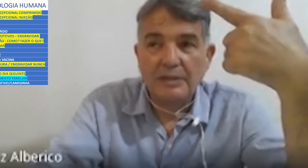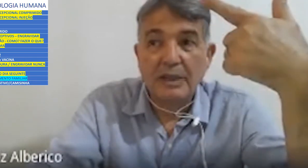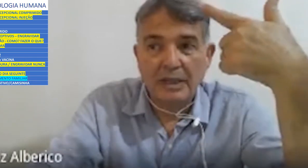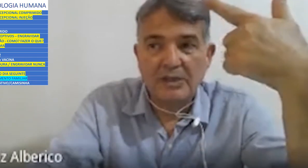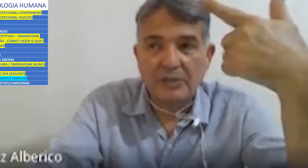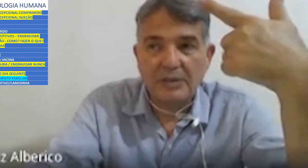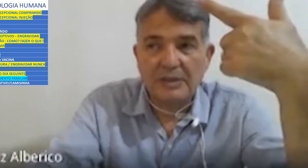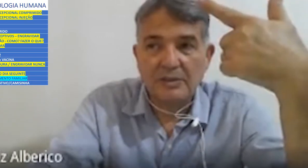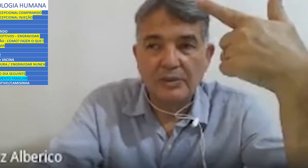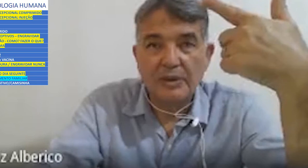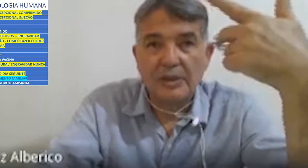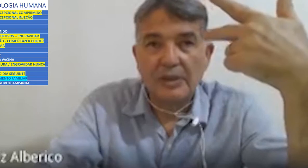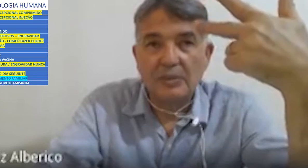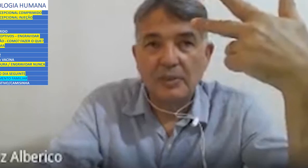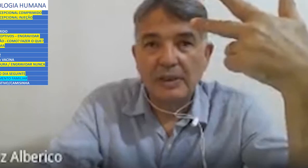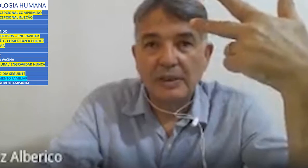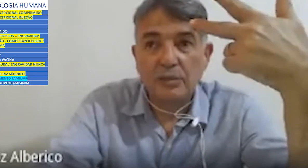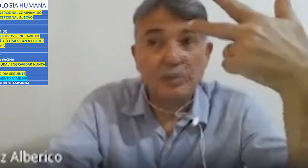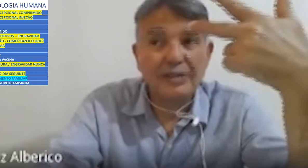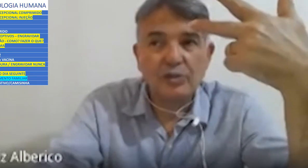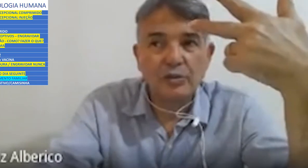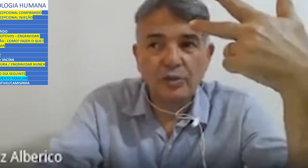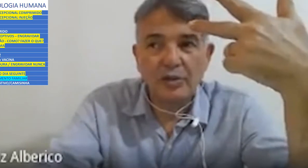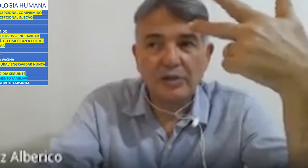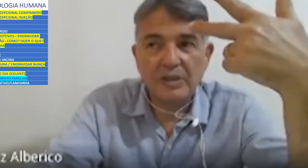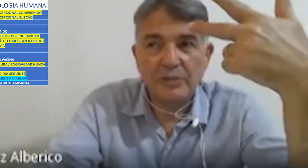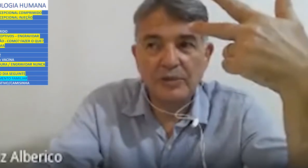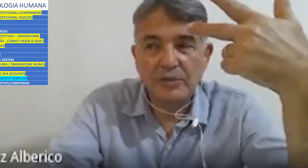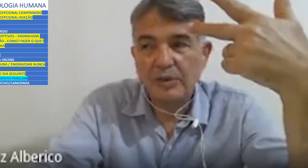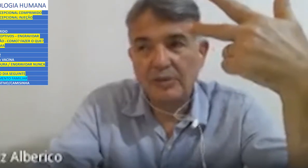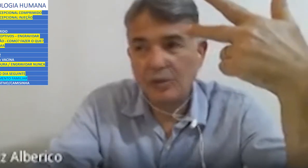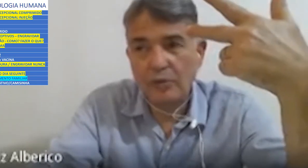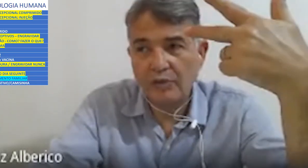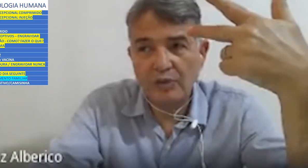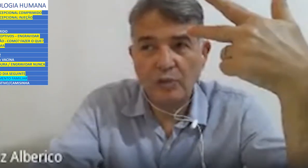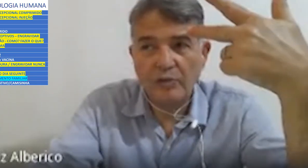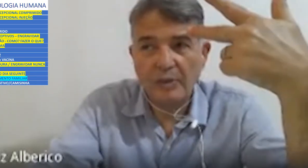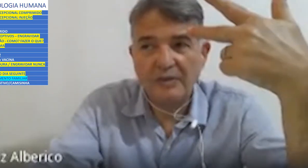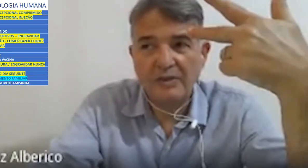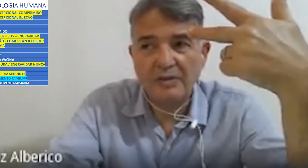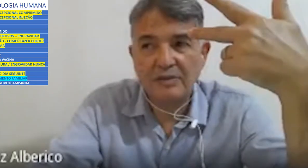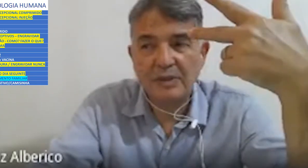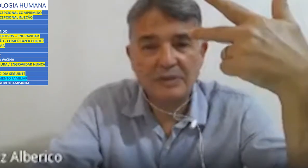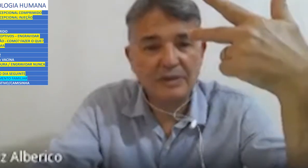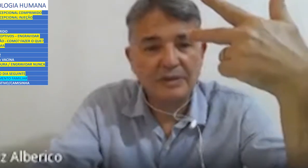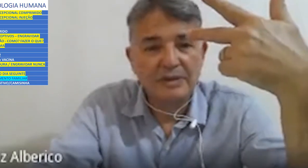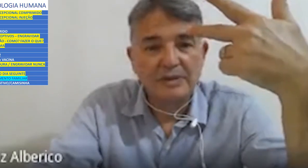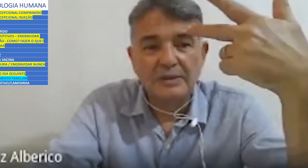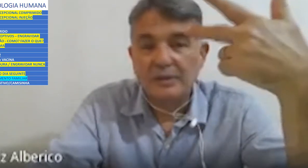na ejaculação, implica no descontrole de ambos, se houve, se não houve preventivamente. Então,